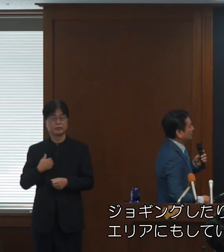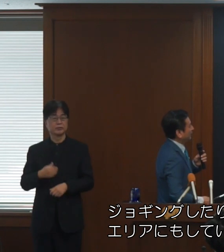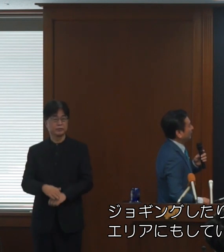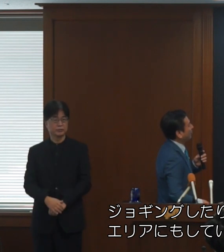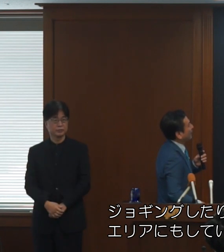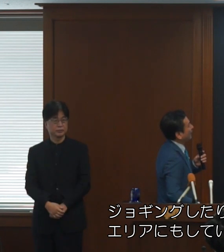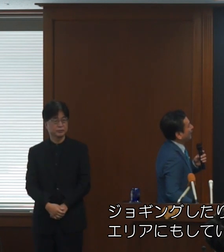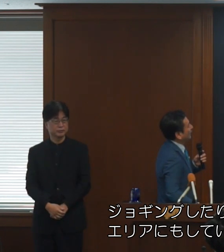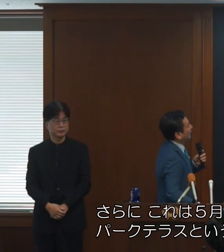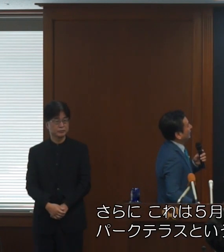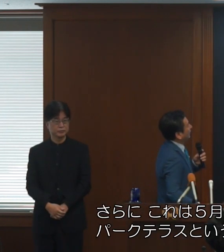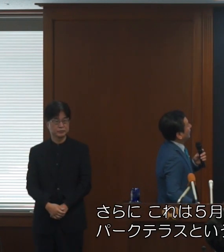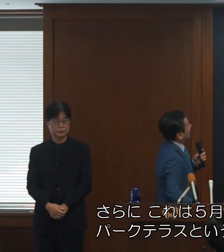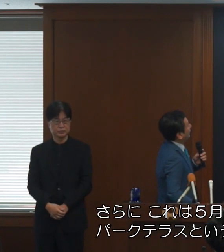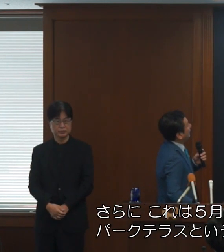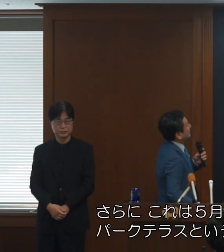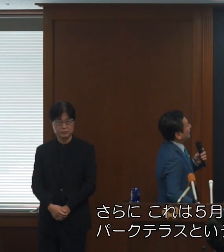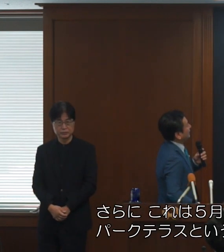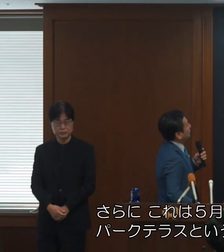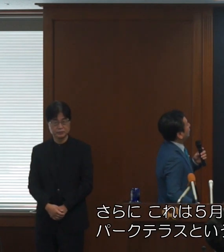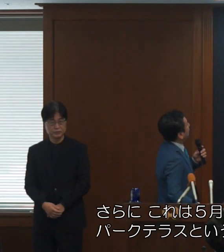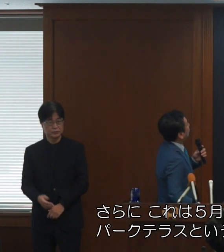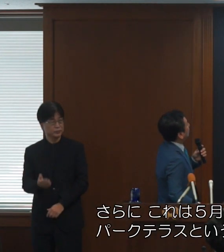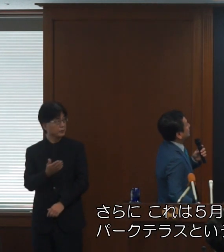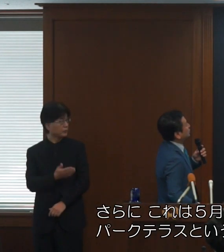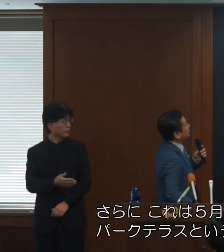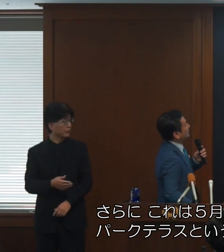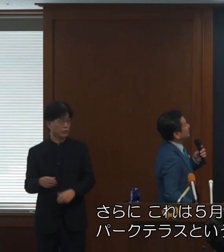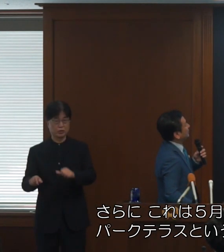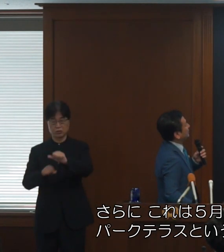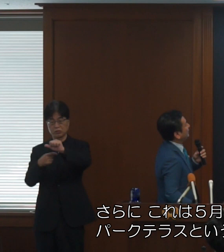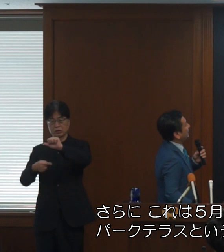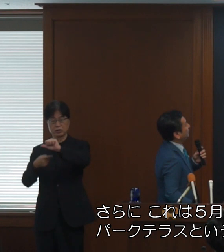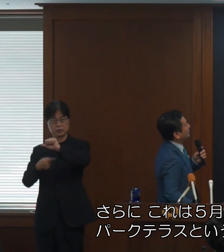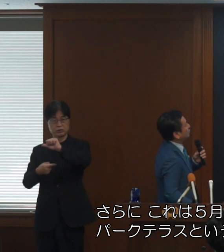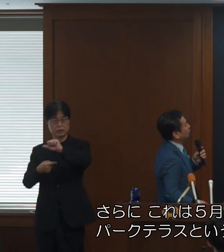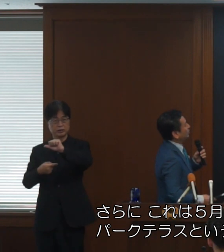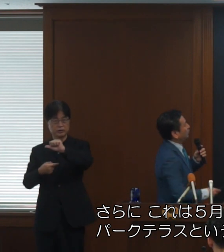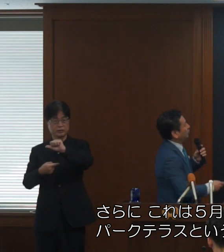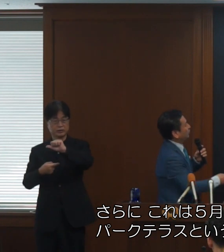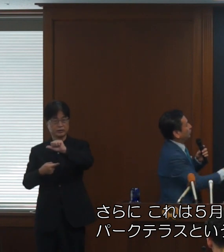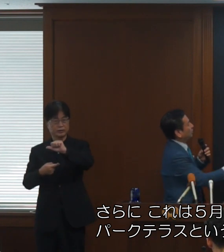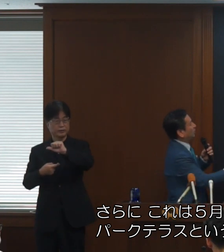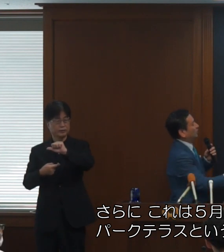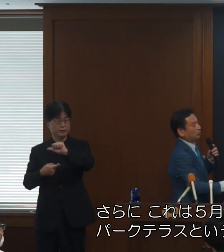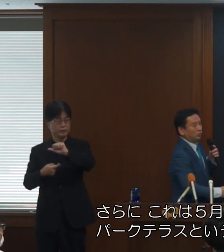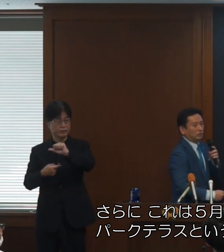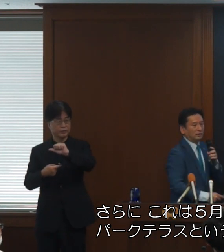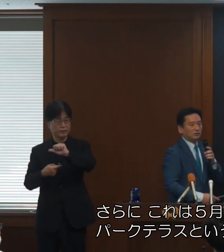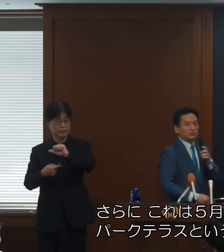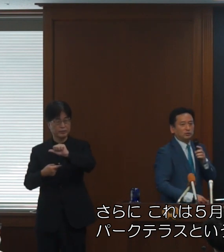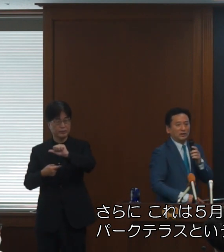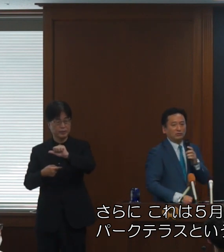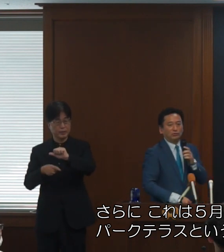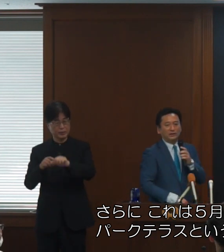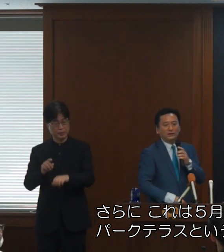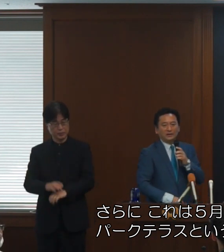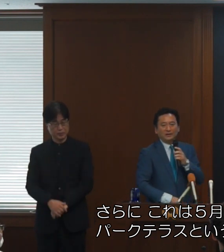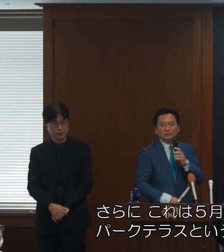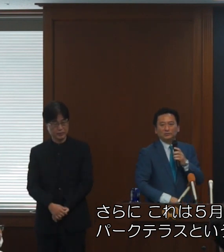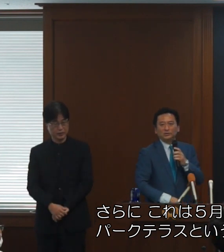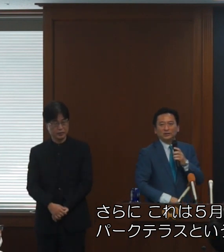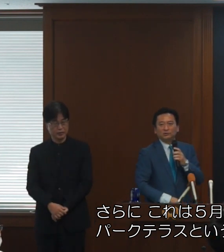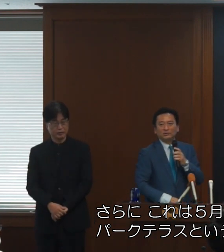おりますさらにこれは5月1日になりますといよいよ何て言うんでしょうか